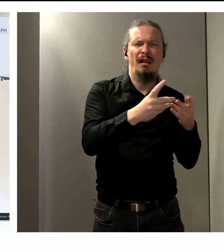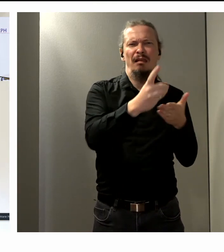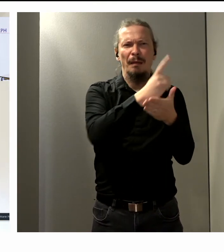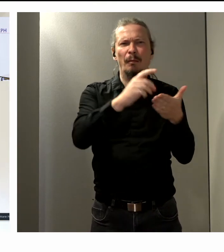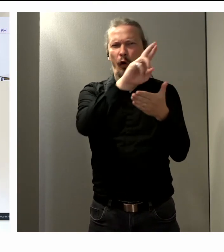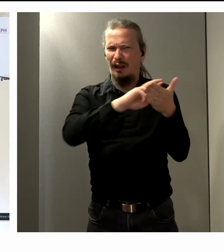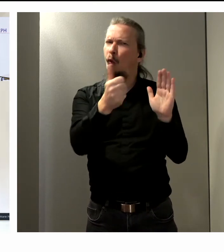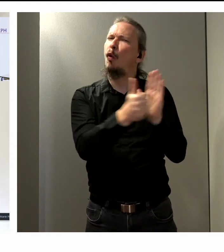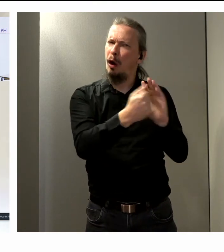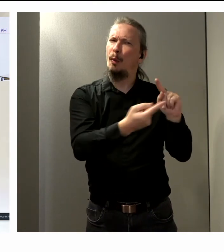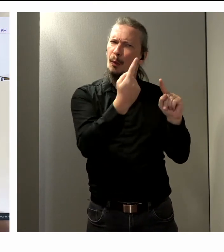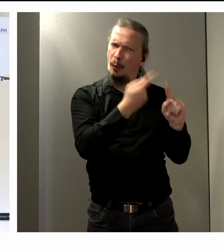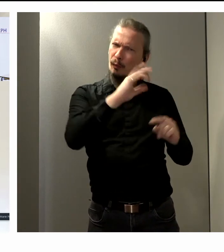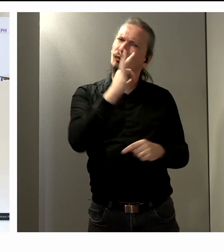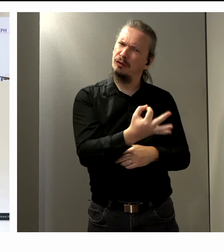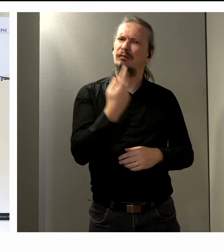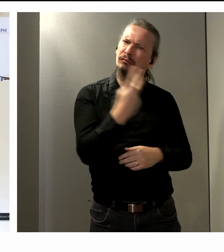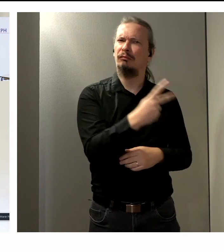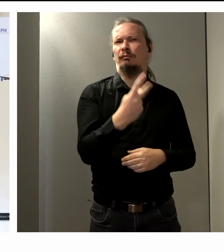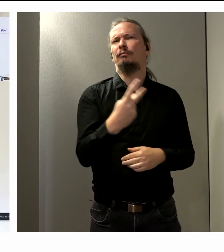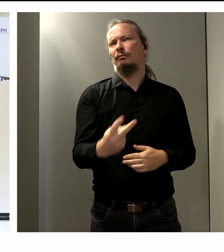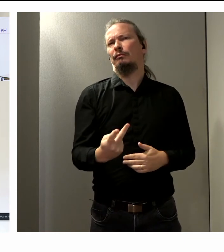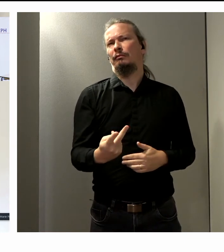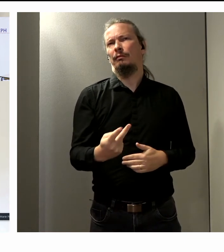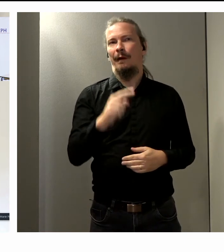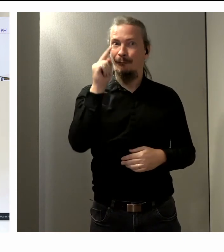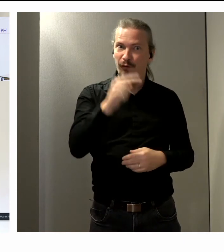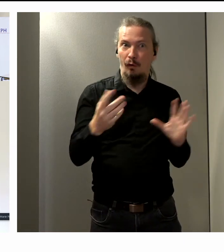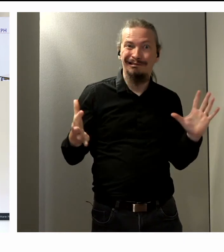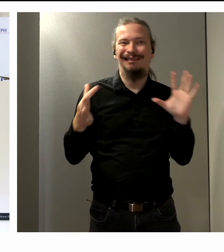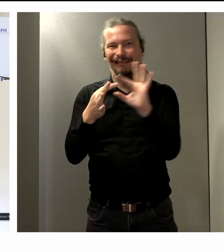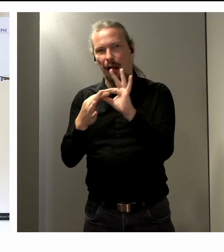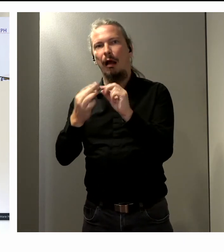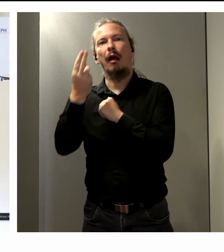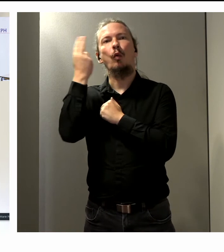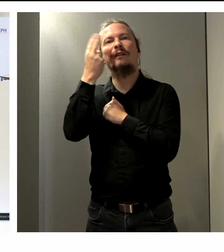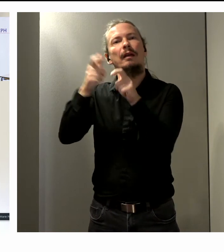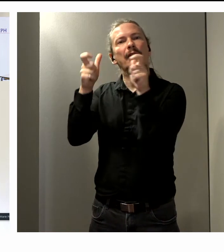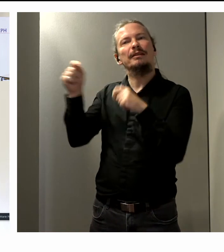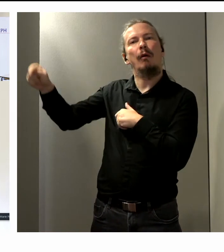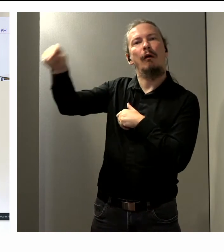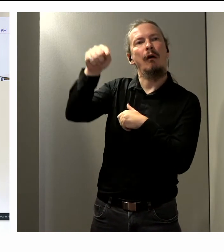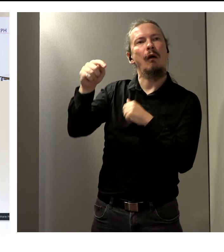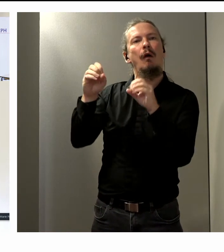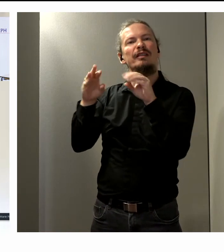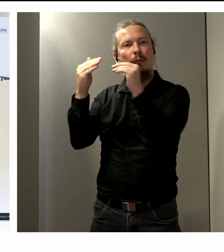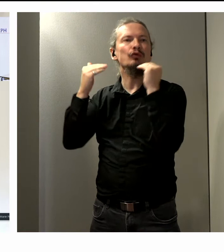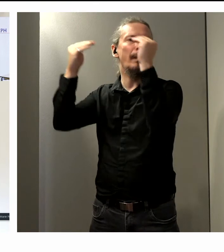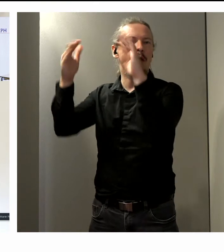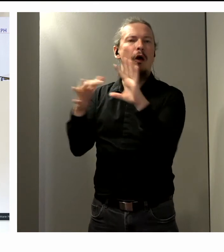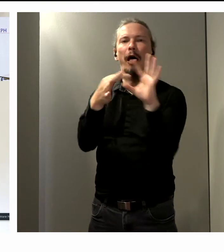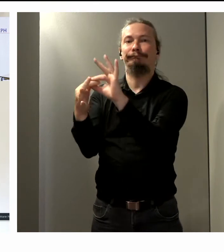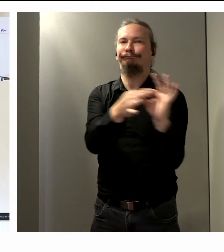un rôle important, rôle qui doit effectivement se faire en lien avec les établissements d'enseignement supérieur. Et on